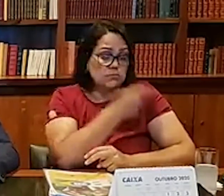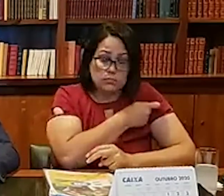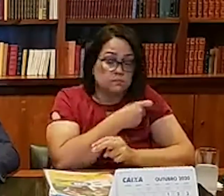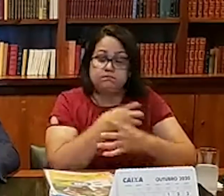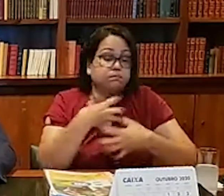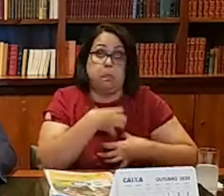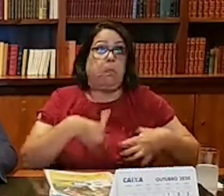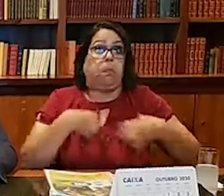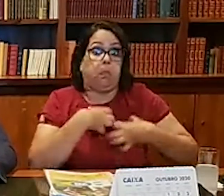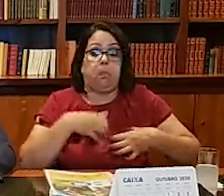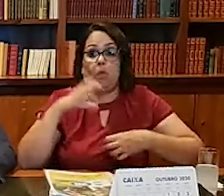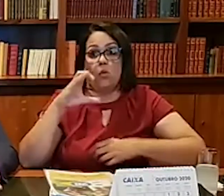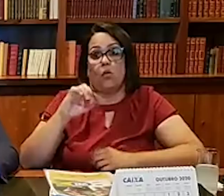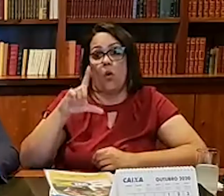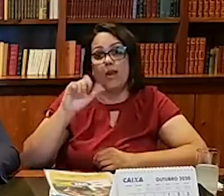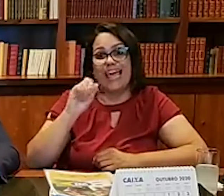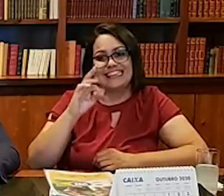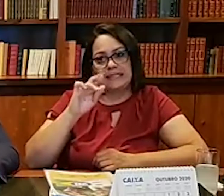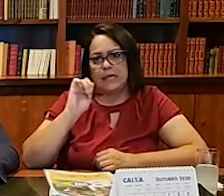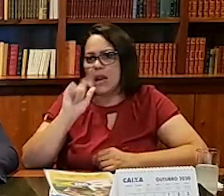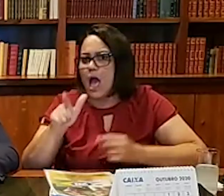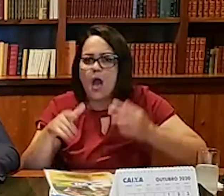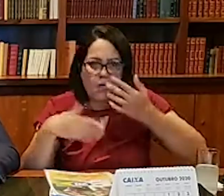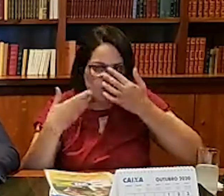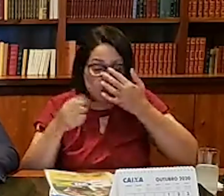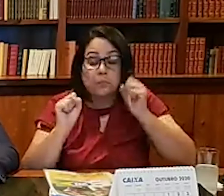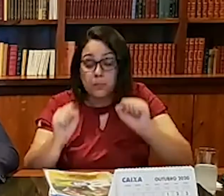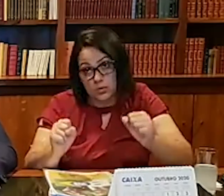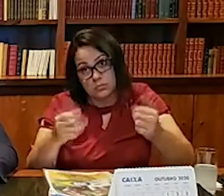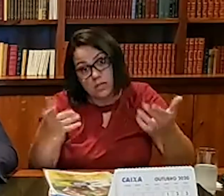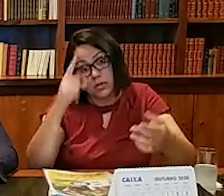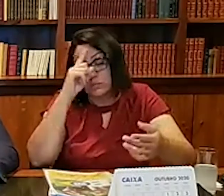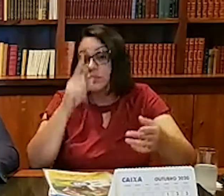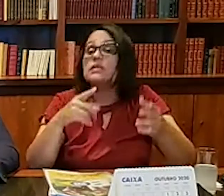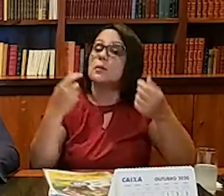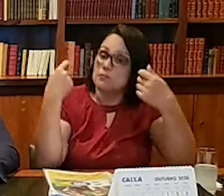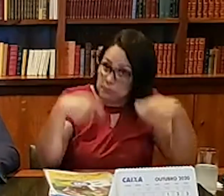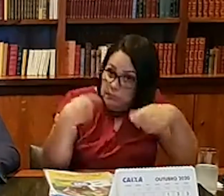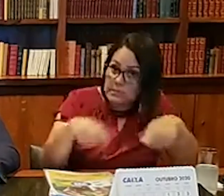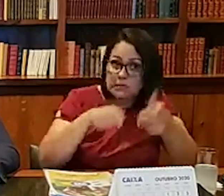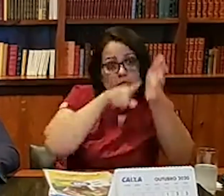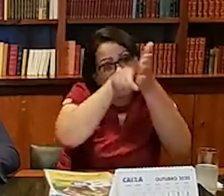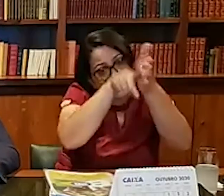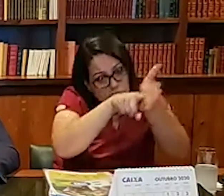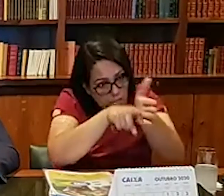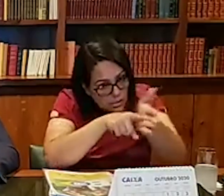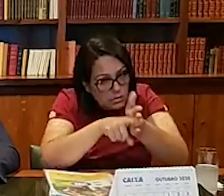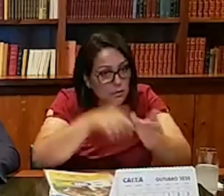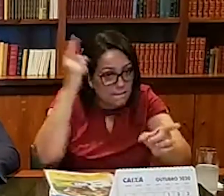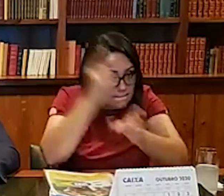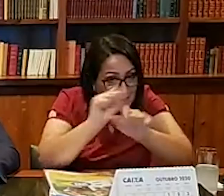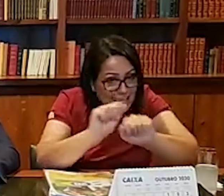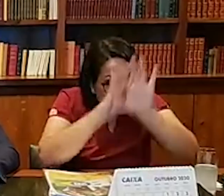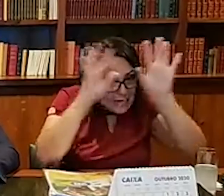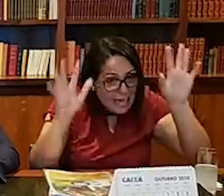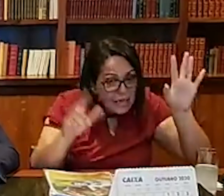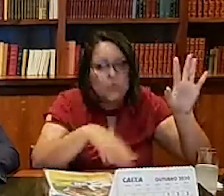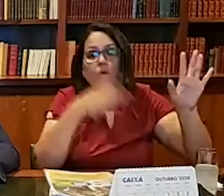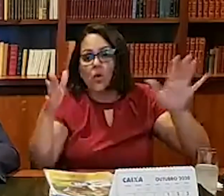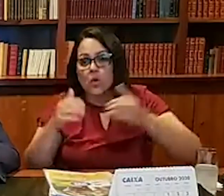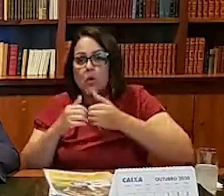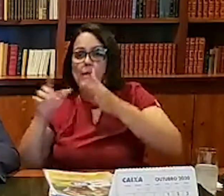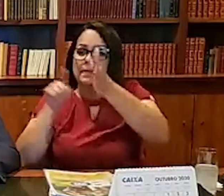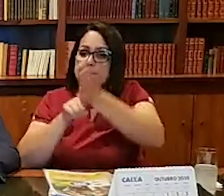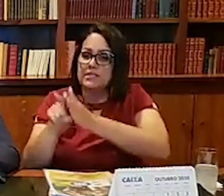ser tudo pode ser então não sei se vai chegar à conclusão e esclarece e volta a Pesquisar vacina Corona caso a Corona